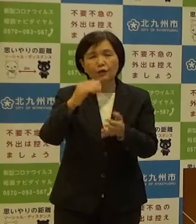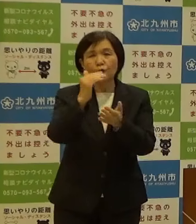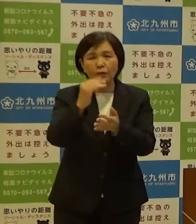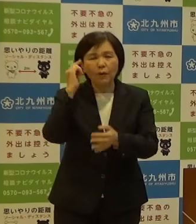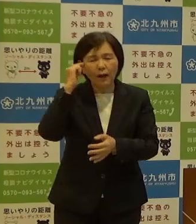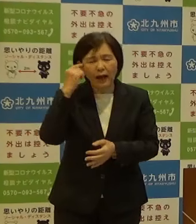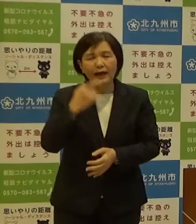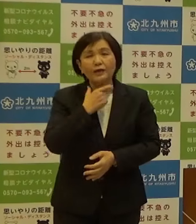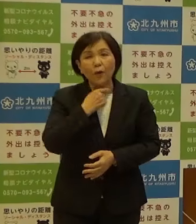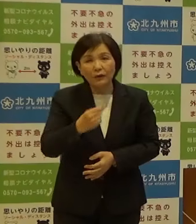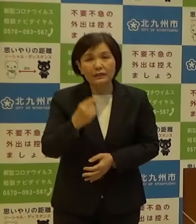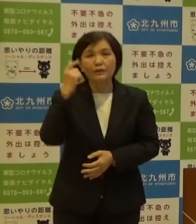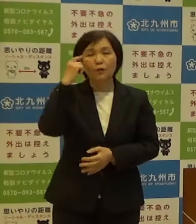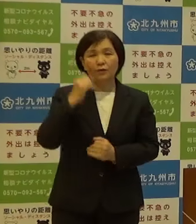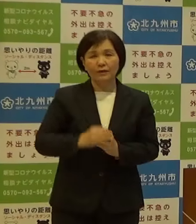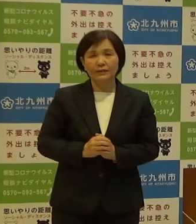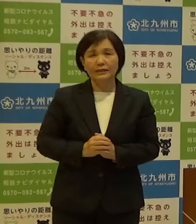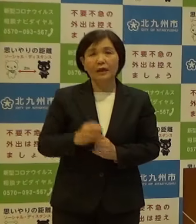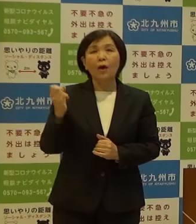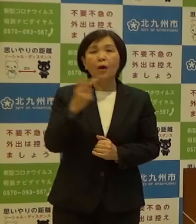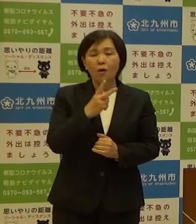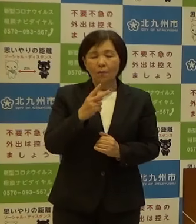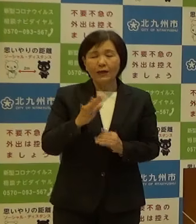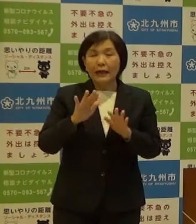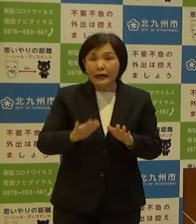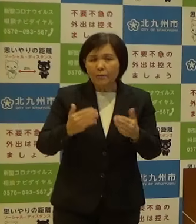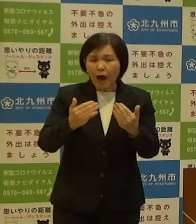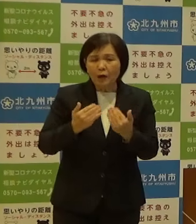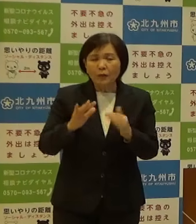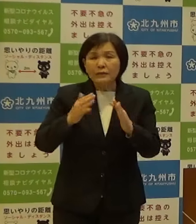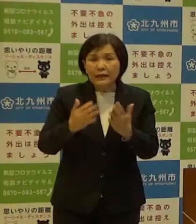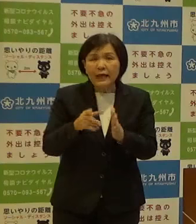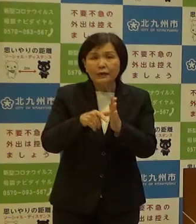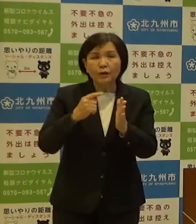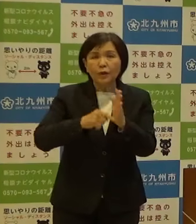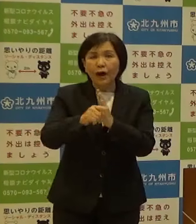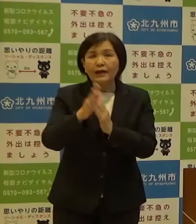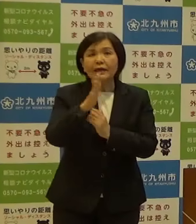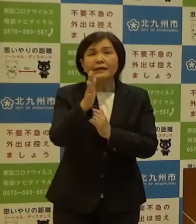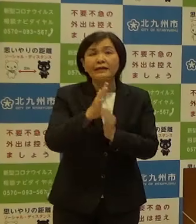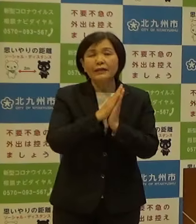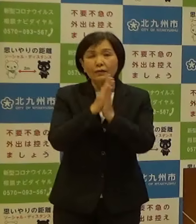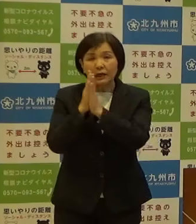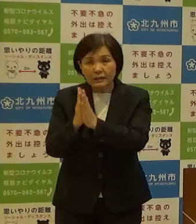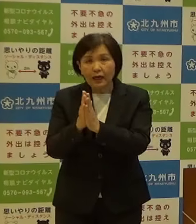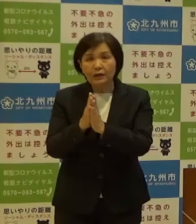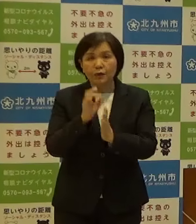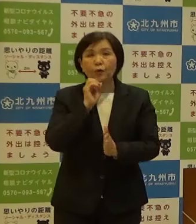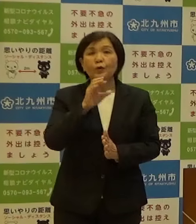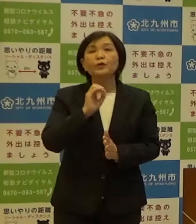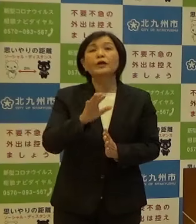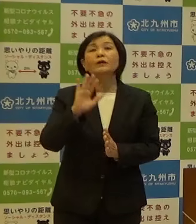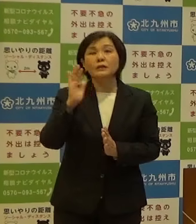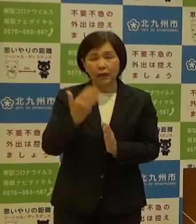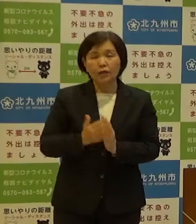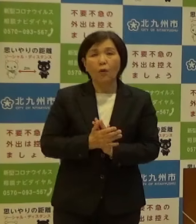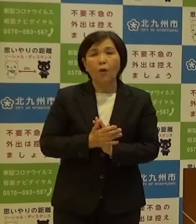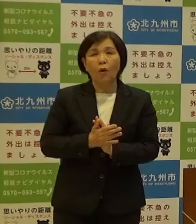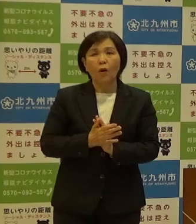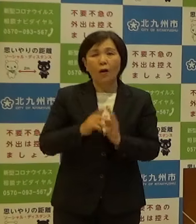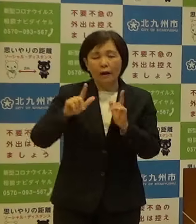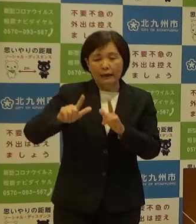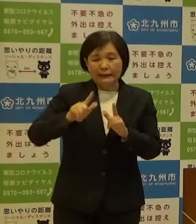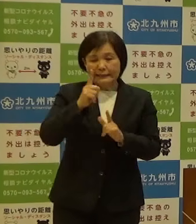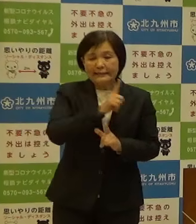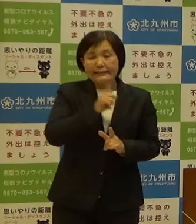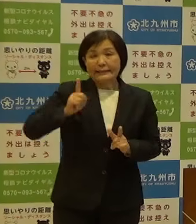この不要不急の外出をお控えくださいと申し上げておりますが、ずっと一日中家にいることではあり